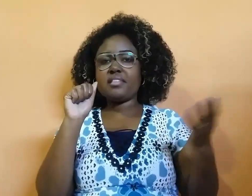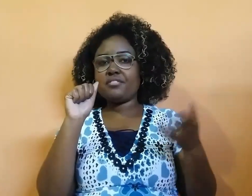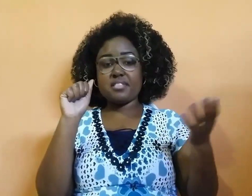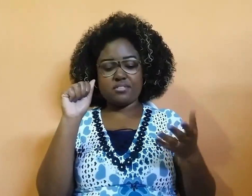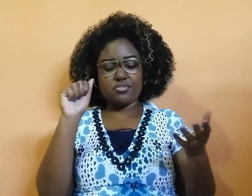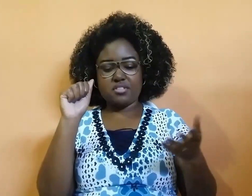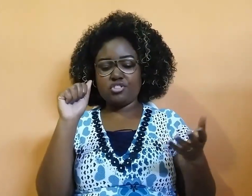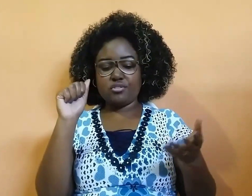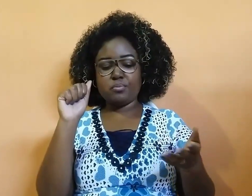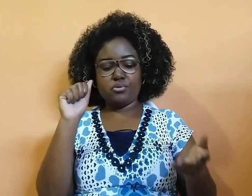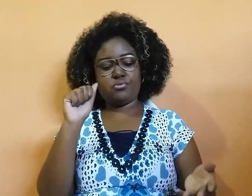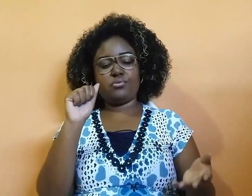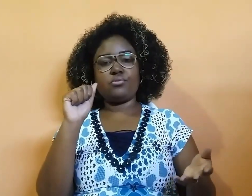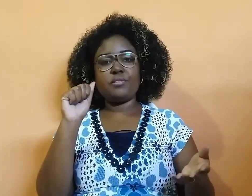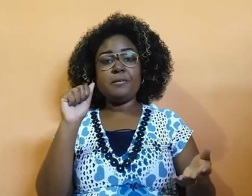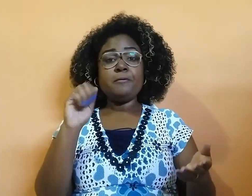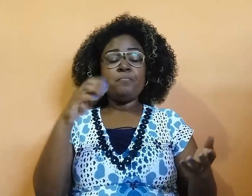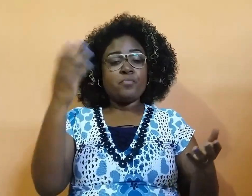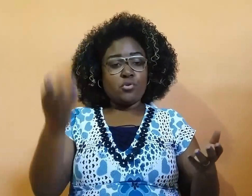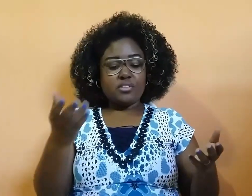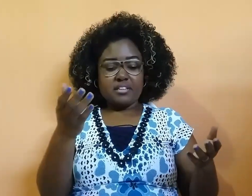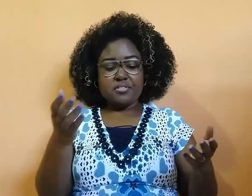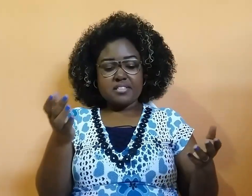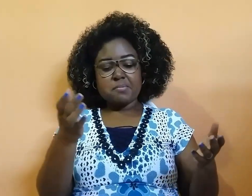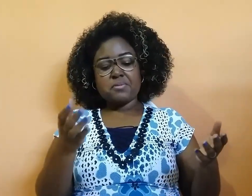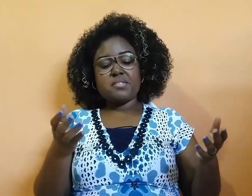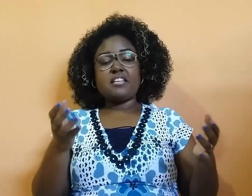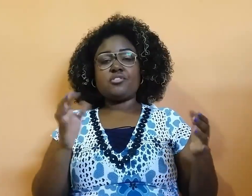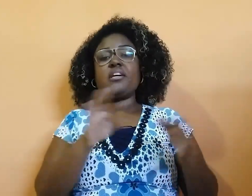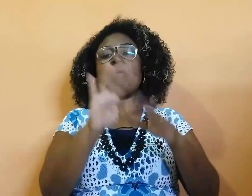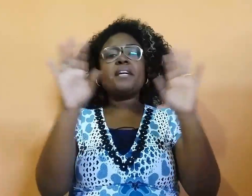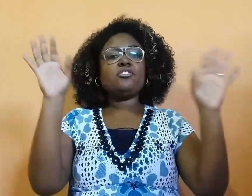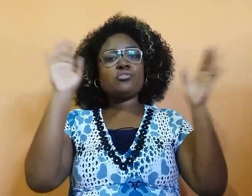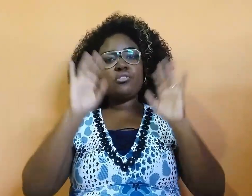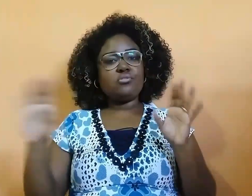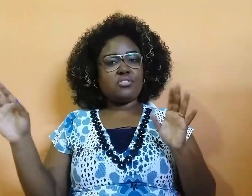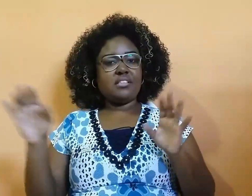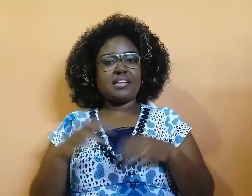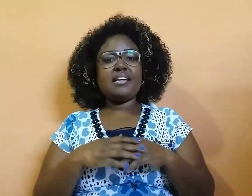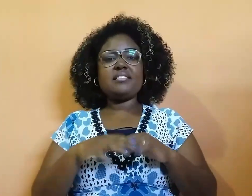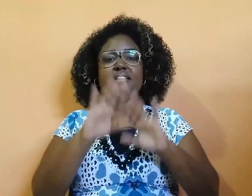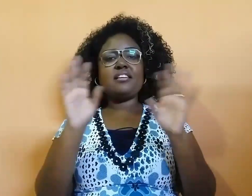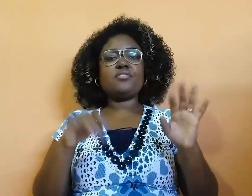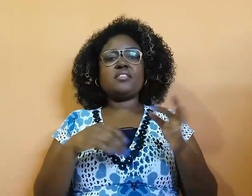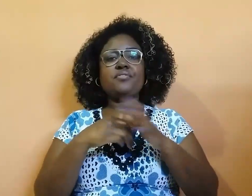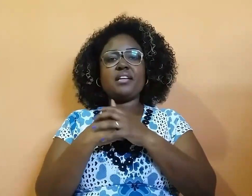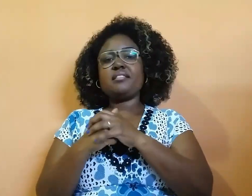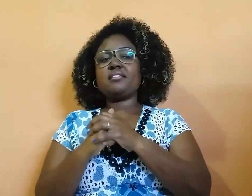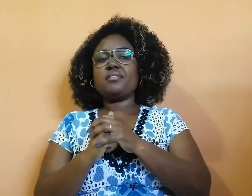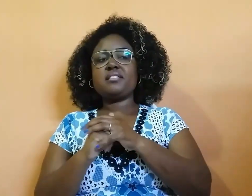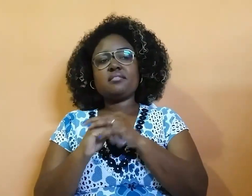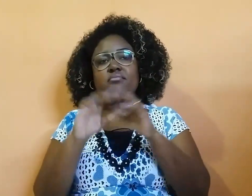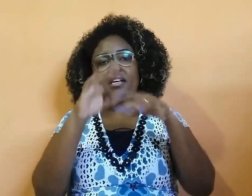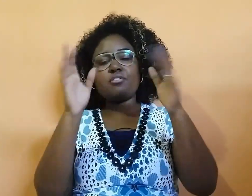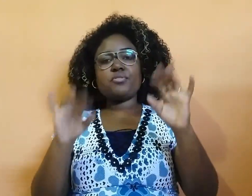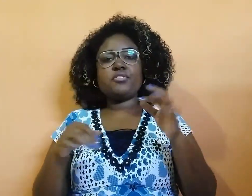não está fazendo sentido profundo outra coisa que as pessoas acham não aprende todos os finais e aí você não se pensa não é como se